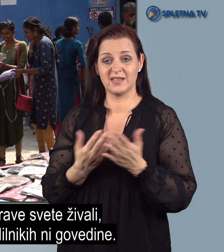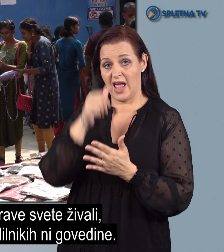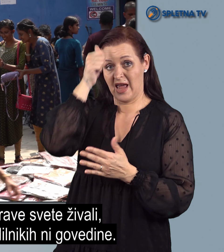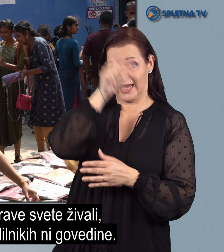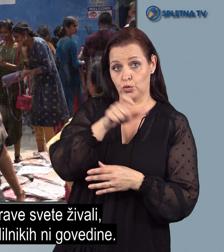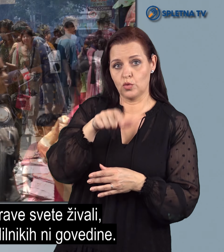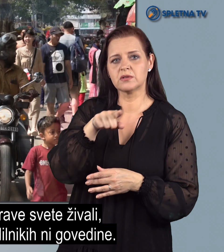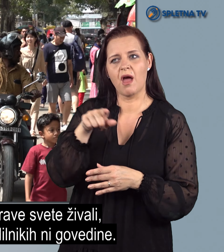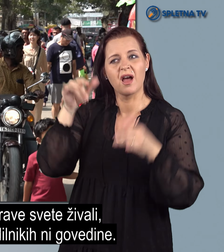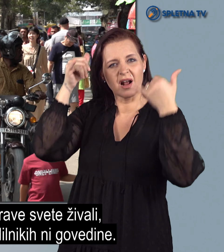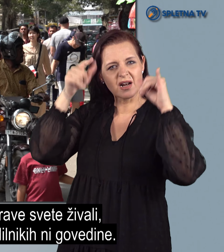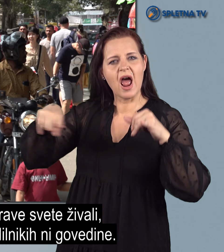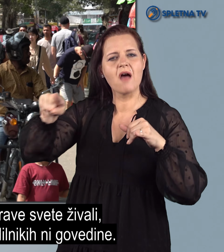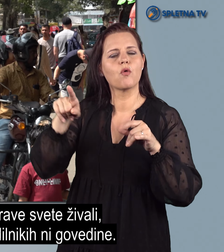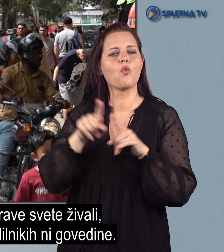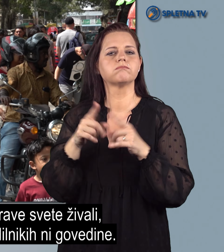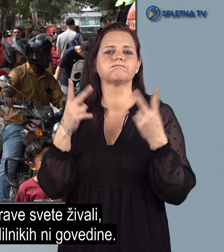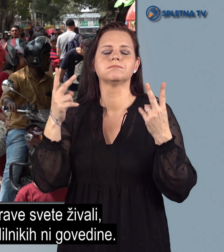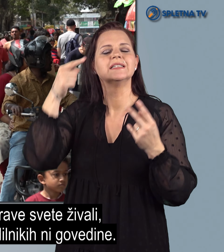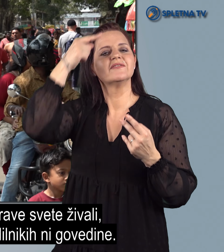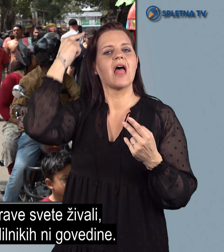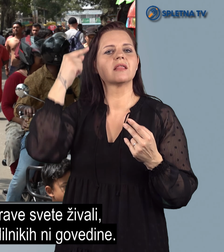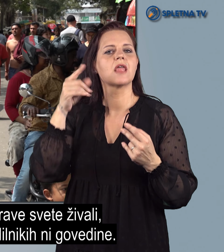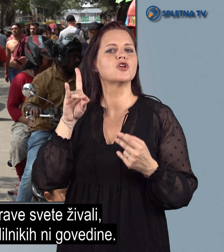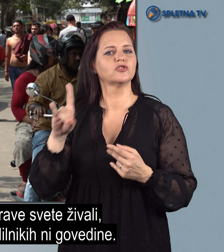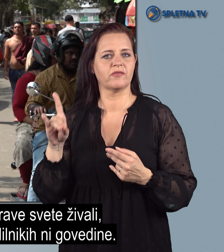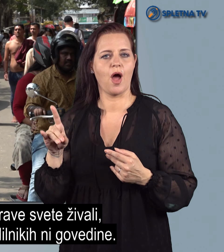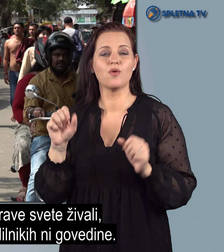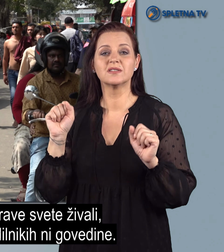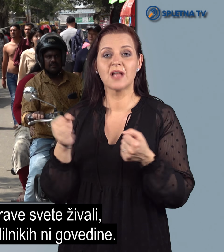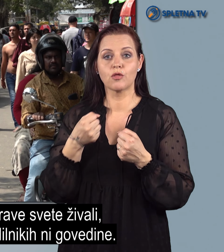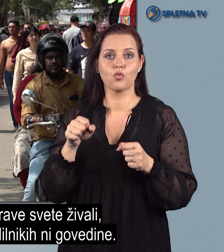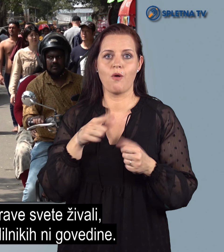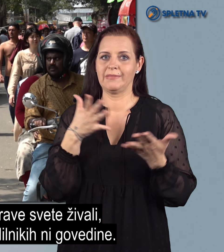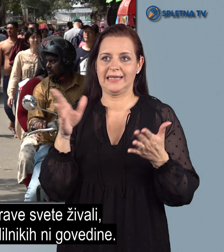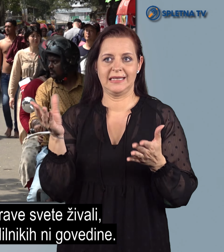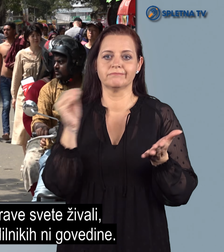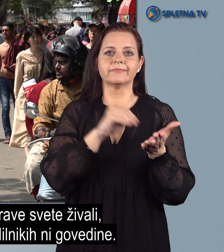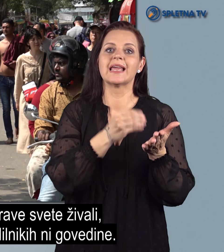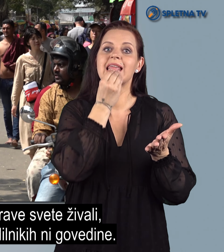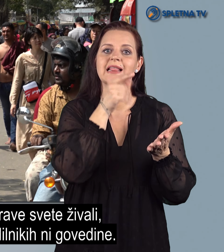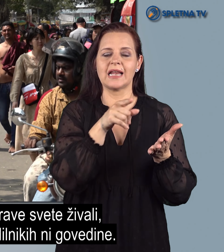Za hindujce so krave svete živali, zato na njihovih jedilnikih ni govedine.